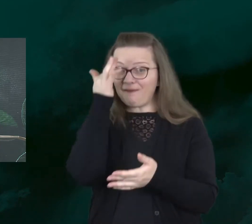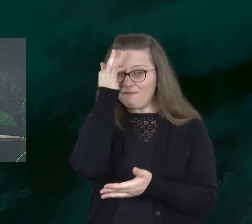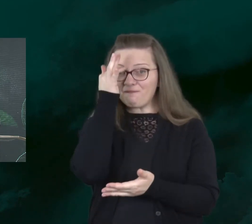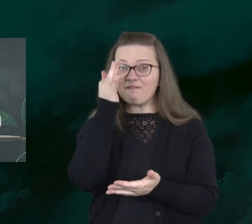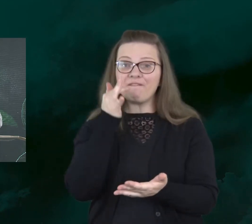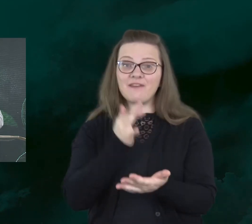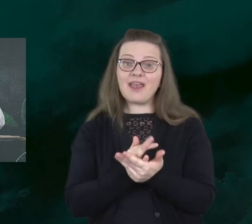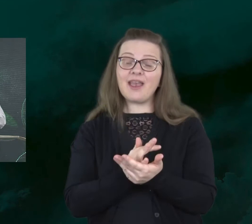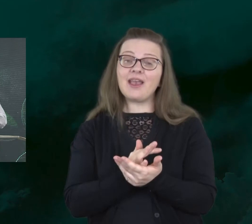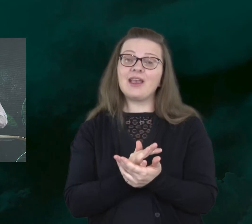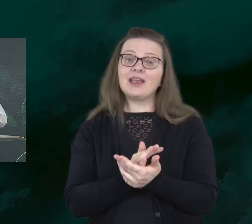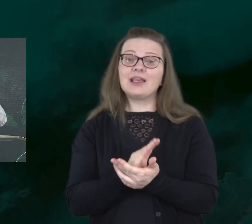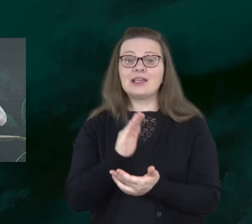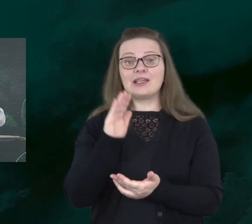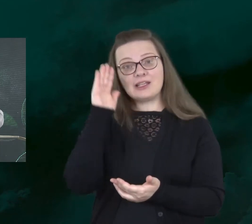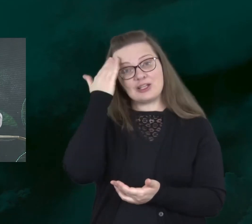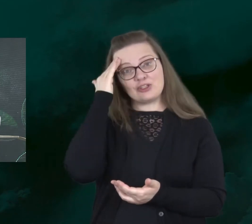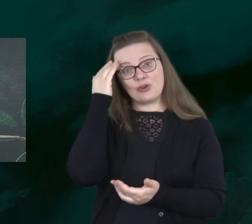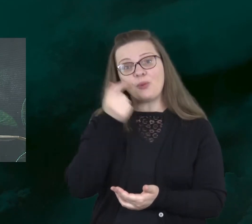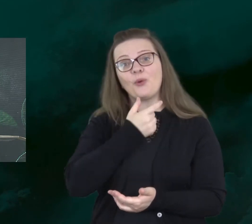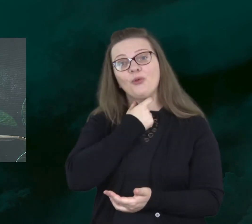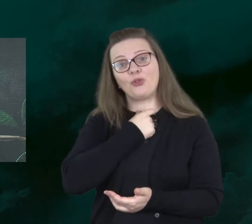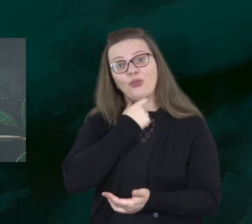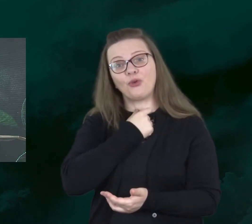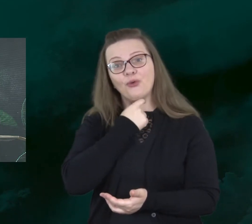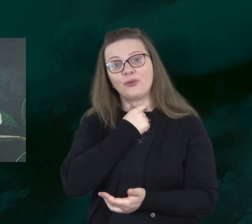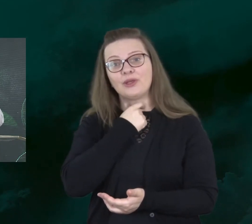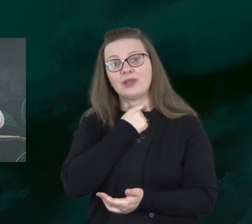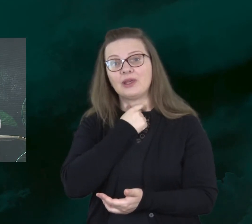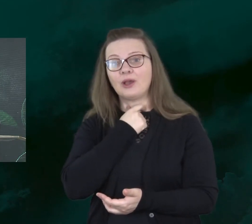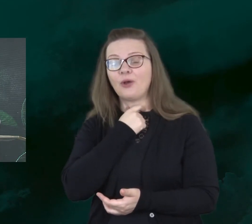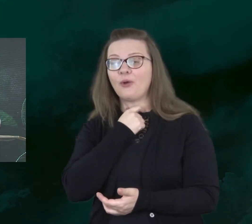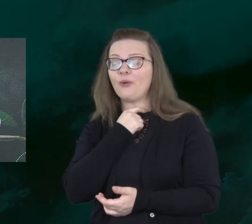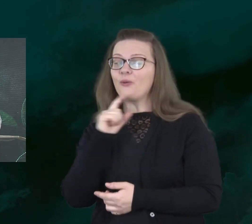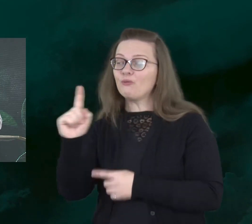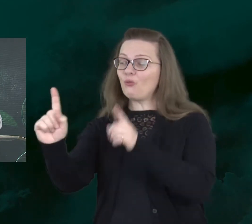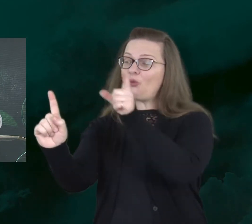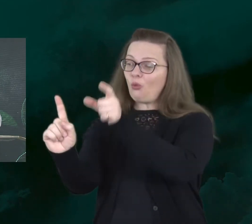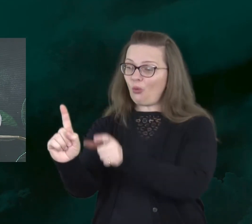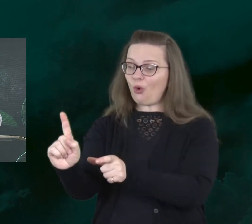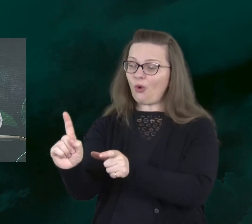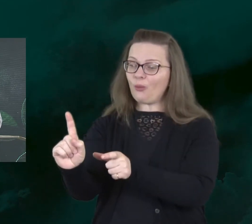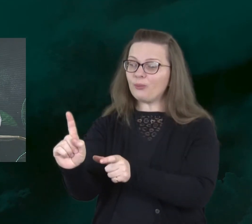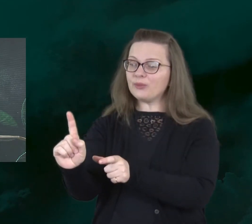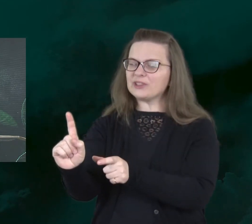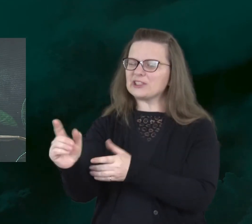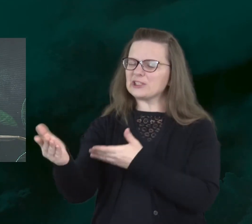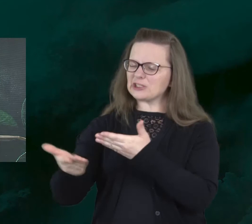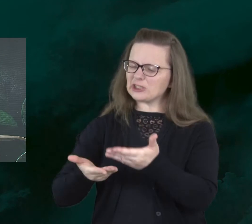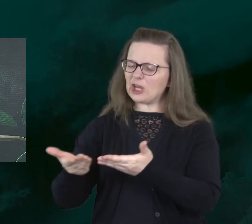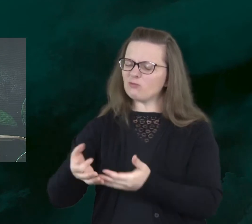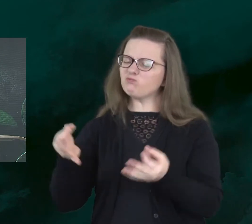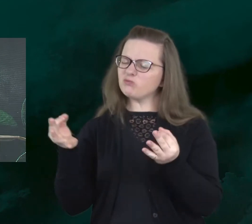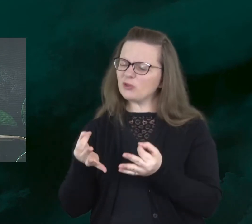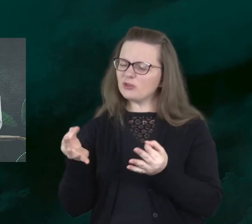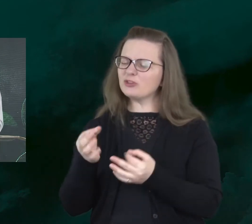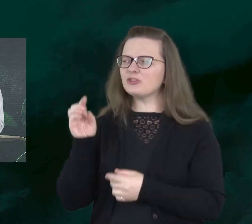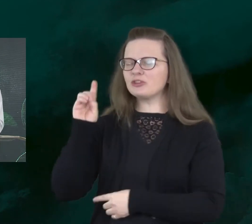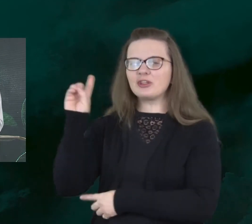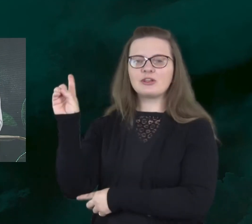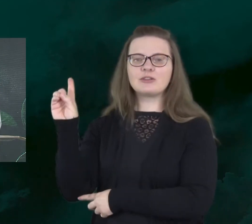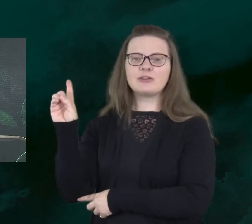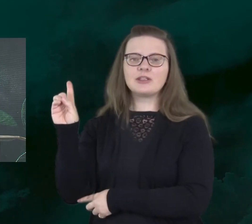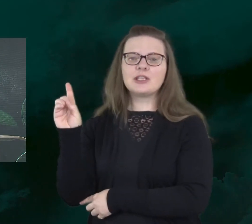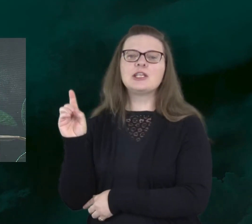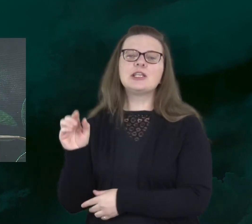era um homem de Deus, e tudo que esse homem falava, eles criam. E esse crer na